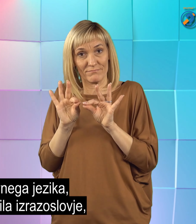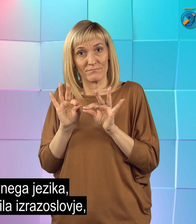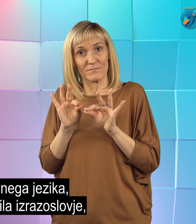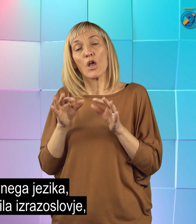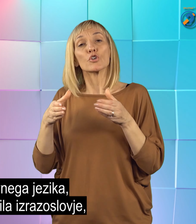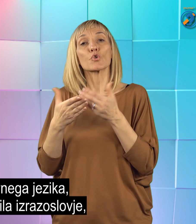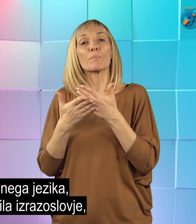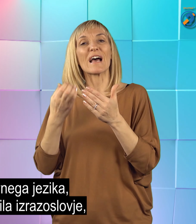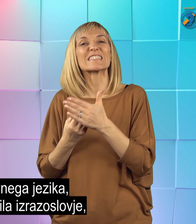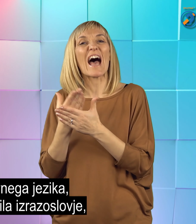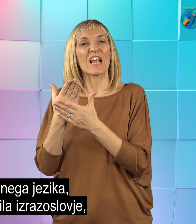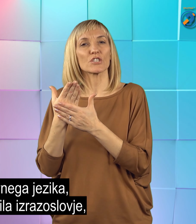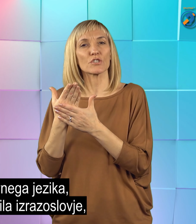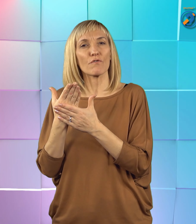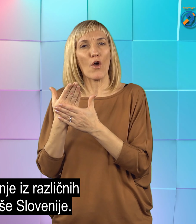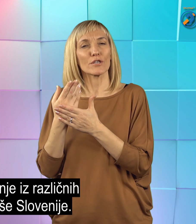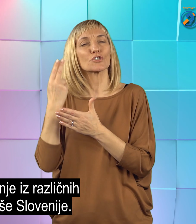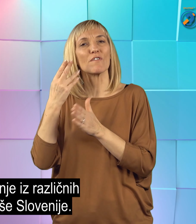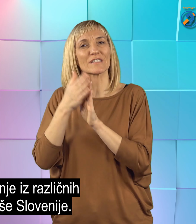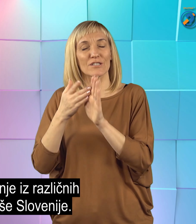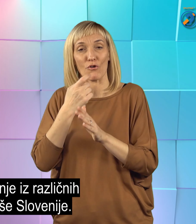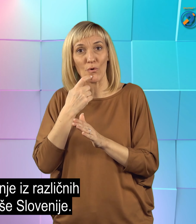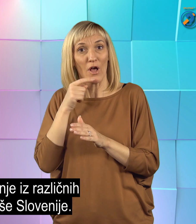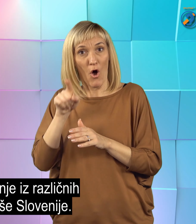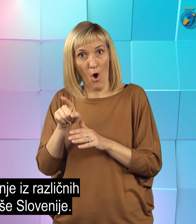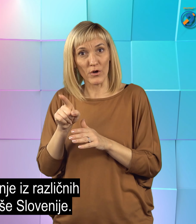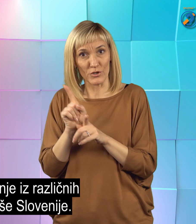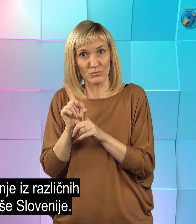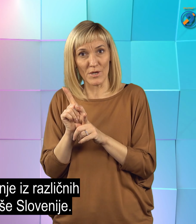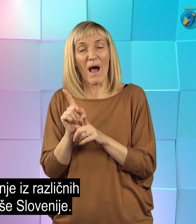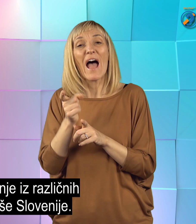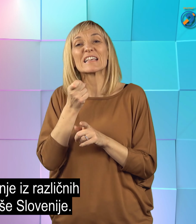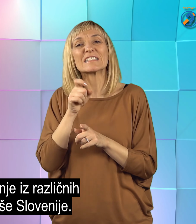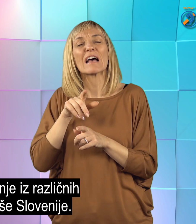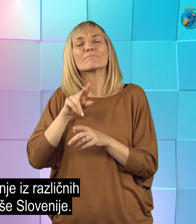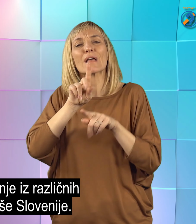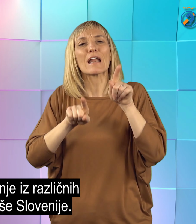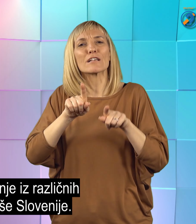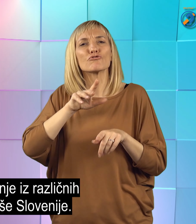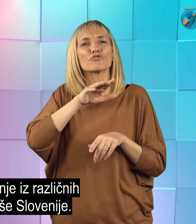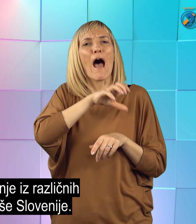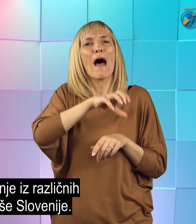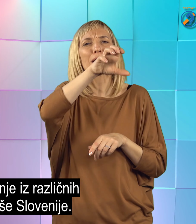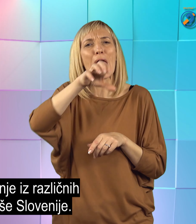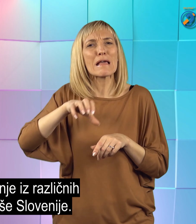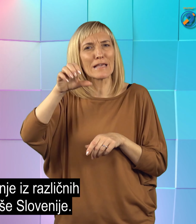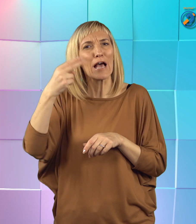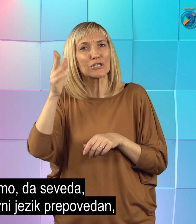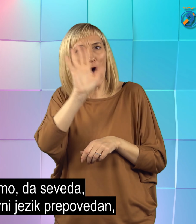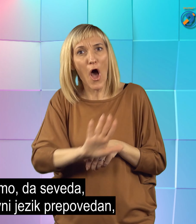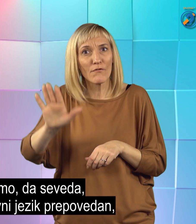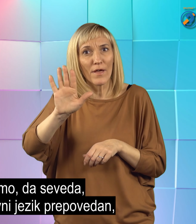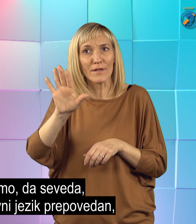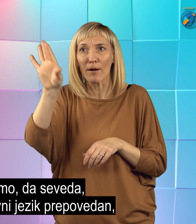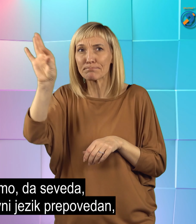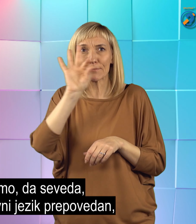beležila izrazoslovje, torej kretnje, iz različnih regij naše Slovenije in ugotavljamo seveda,